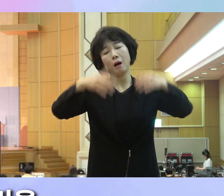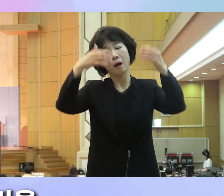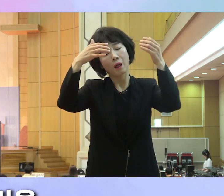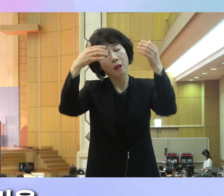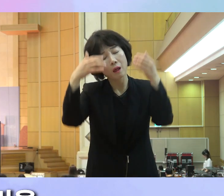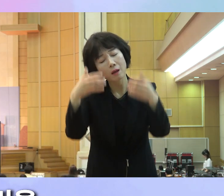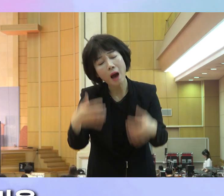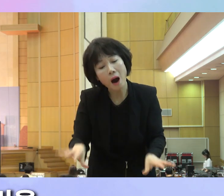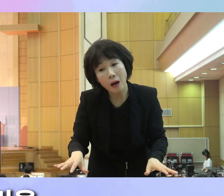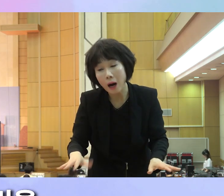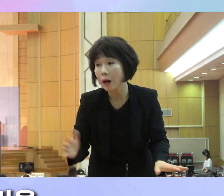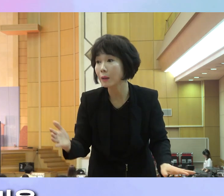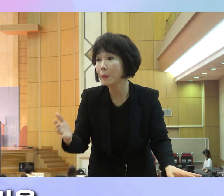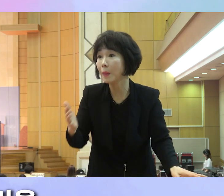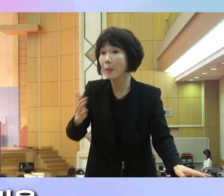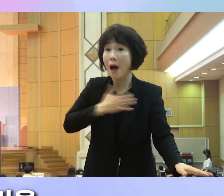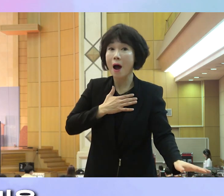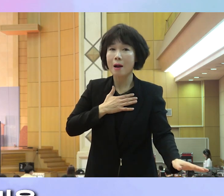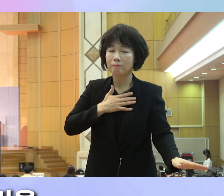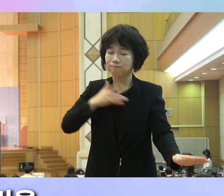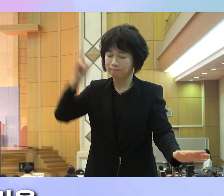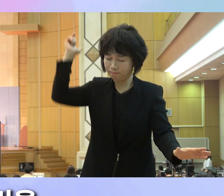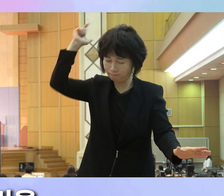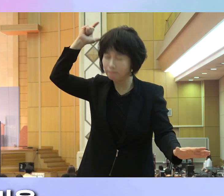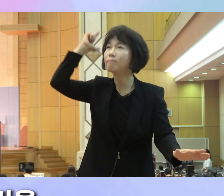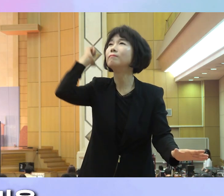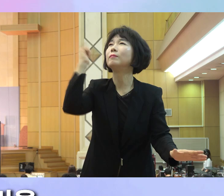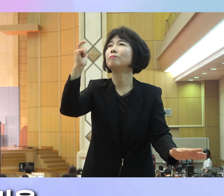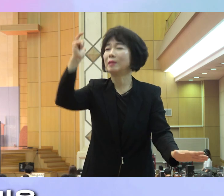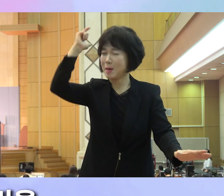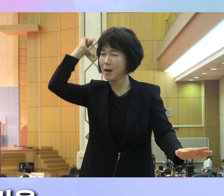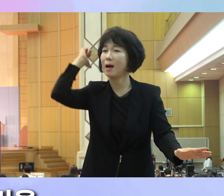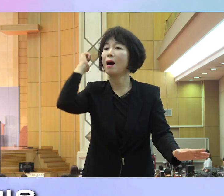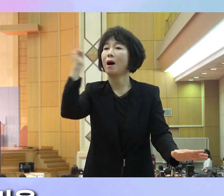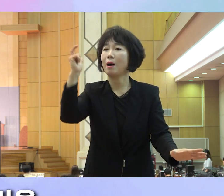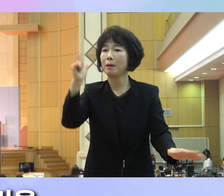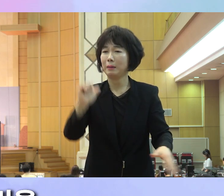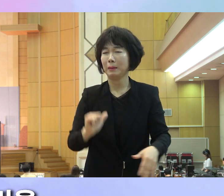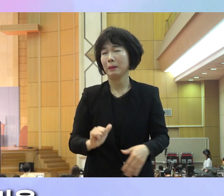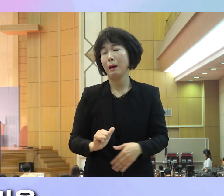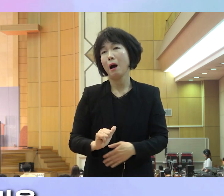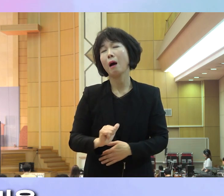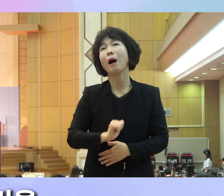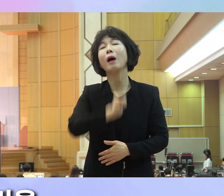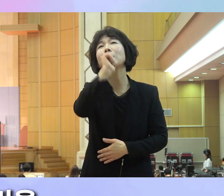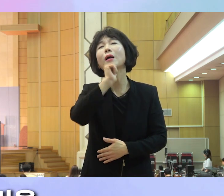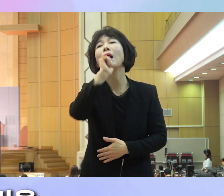약한 나로 강하게,